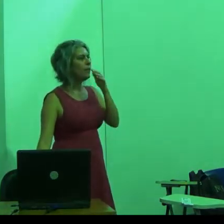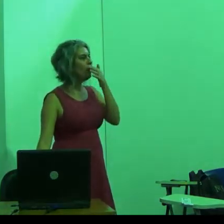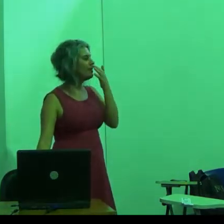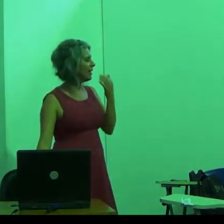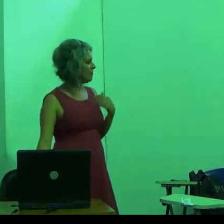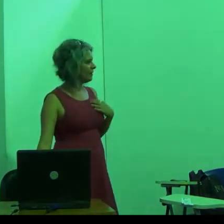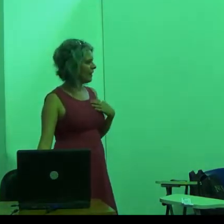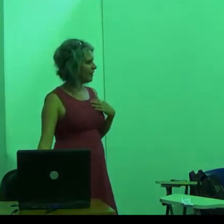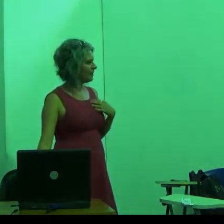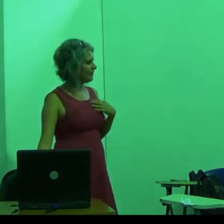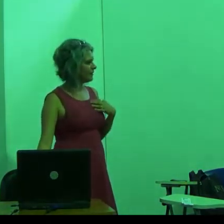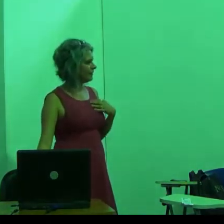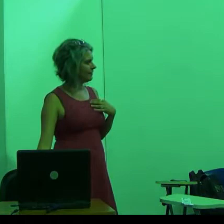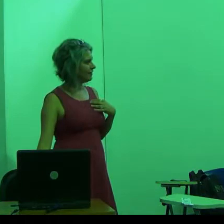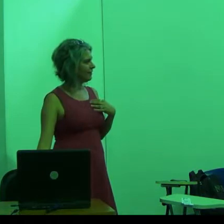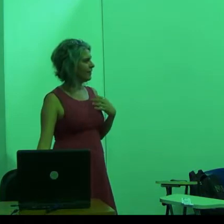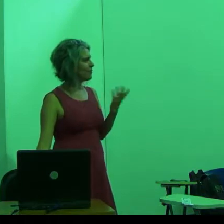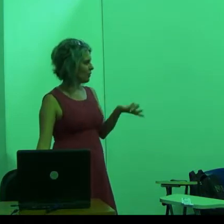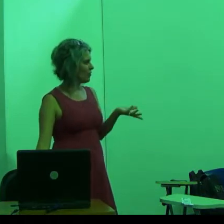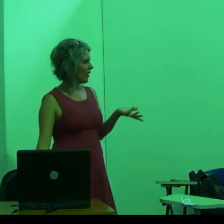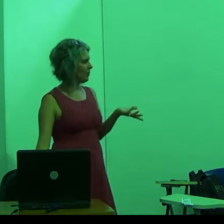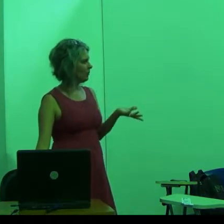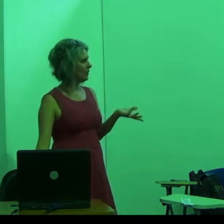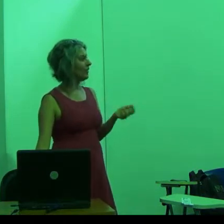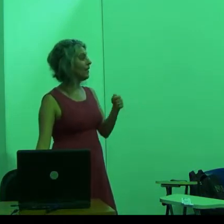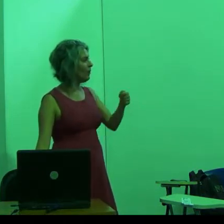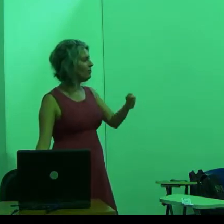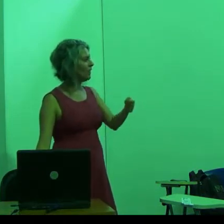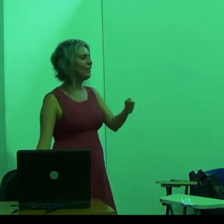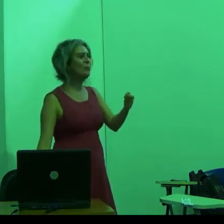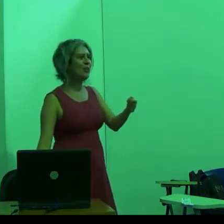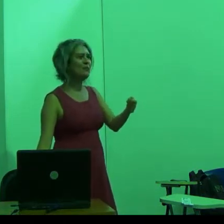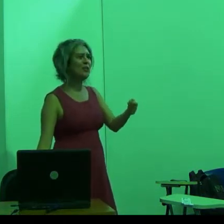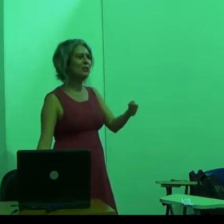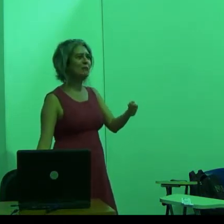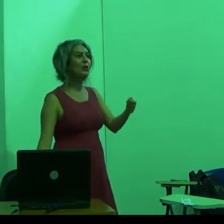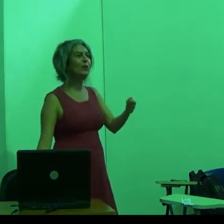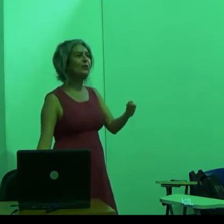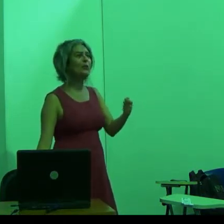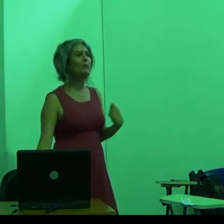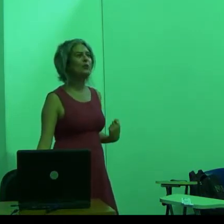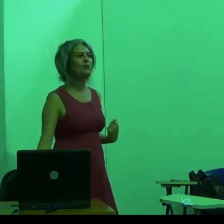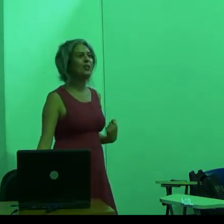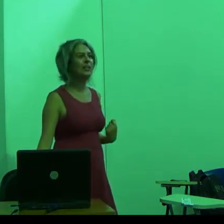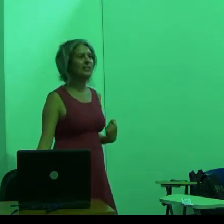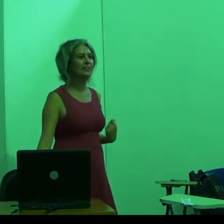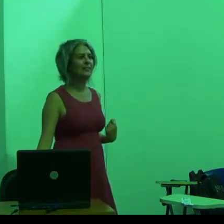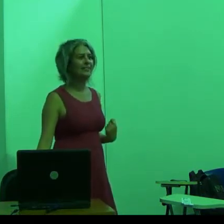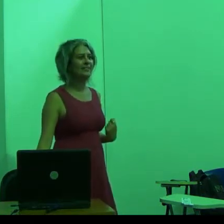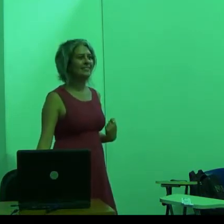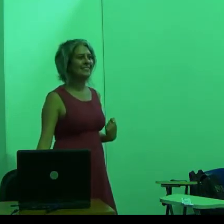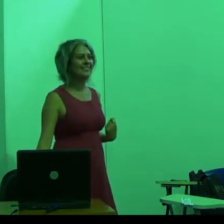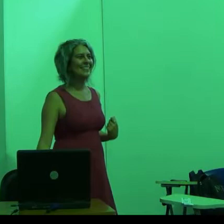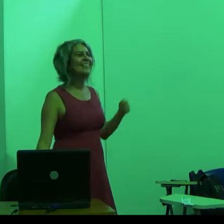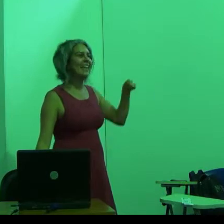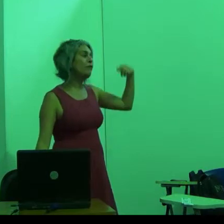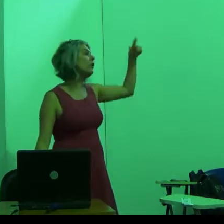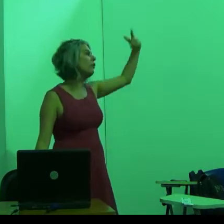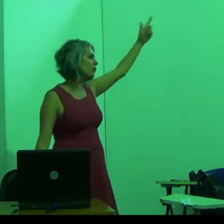Quase que é para trás. Não tinha onde queimar o CD. Eu levei. O mais divertido foi, o editor não tinha onde ler. Ele falou, eu vou